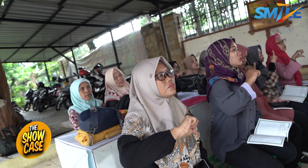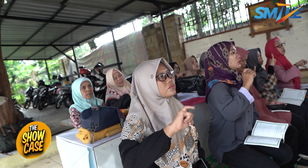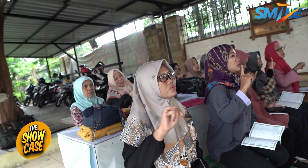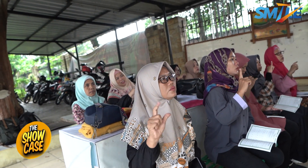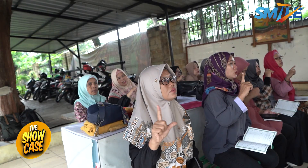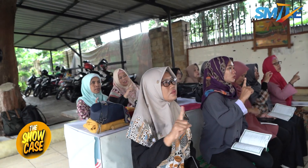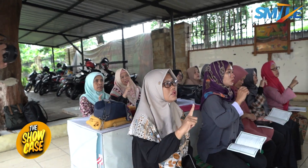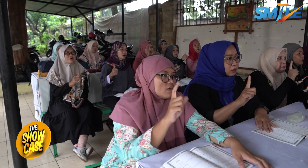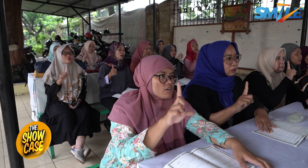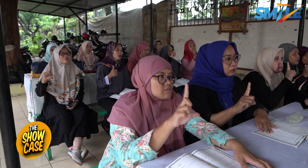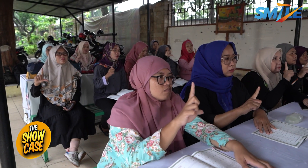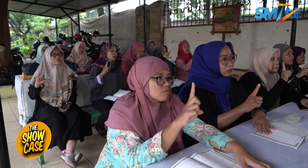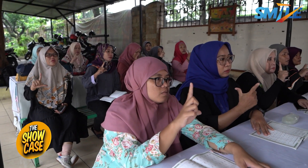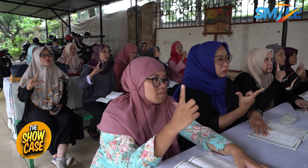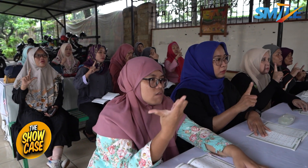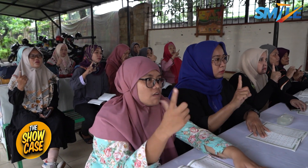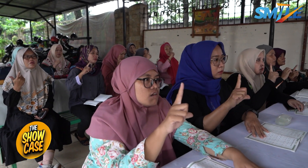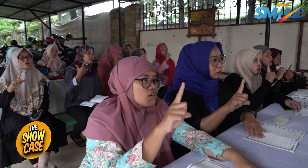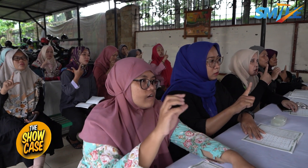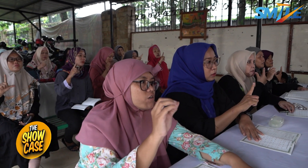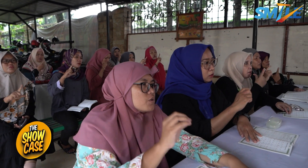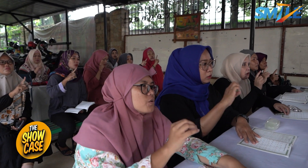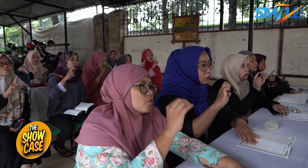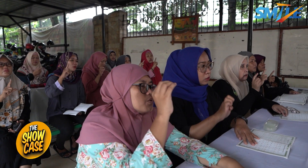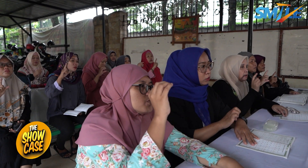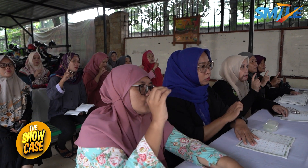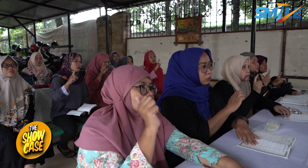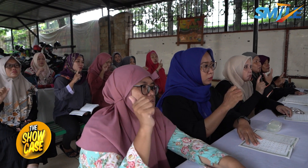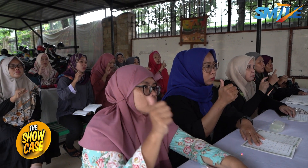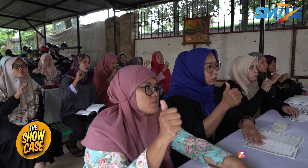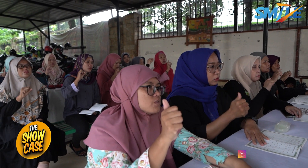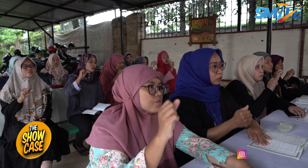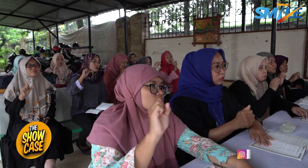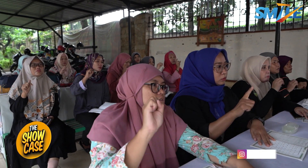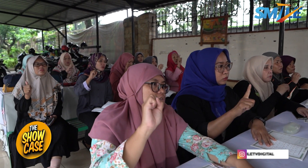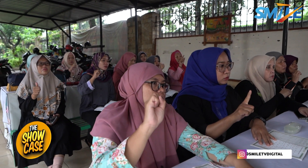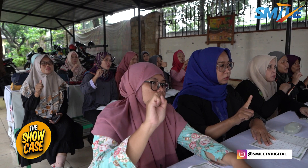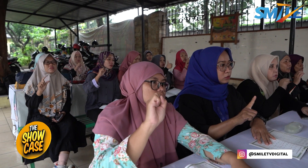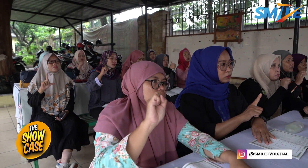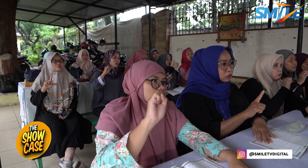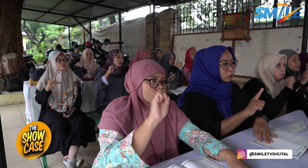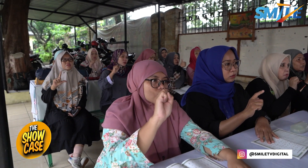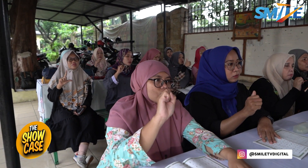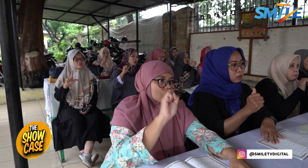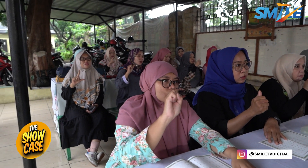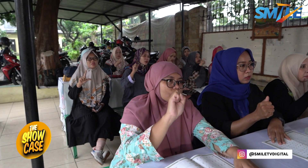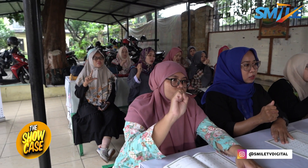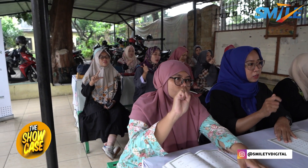kemudian kolaborasi dengan banyak tim, dalam hal ini teman-teman dari komunitas teman tuli. Semua